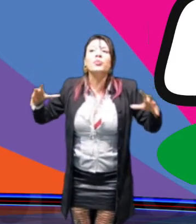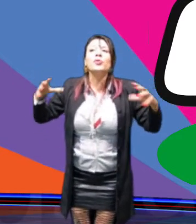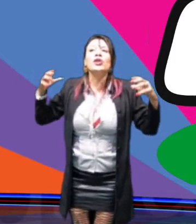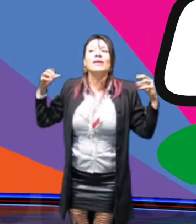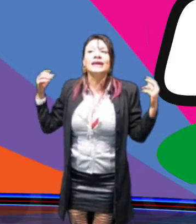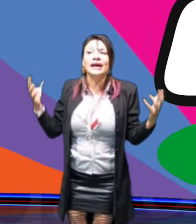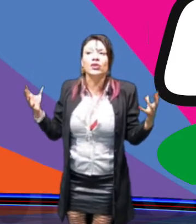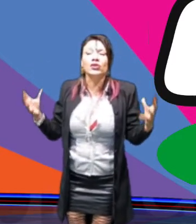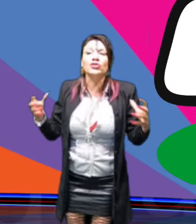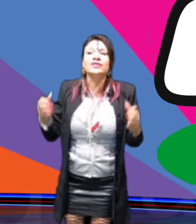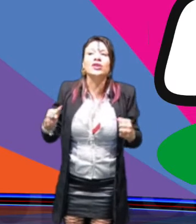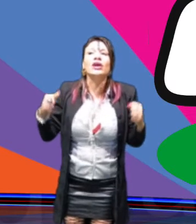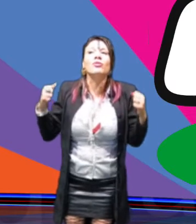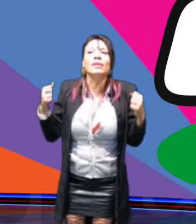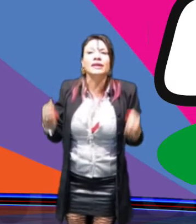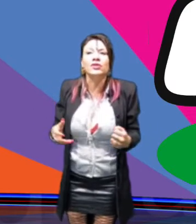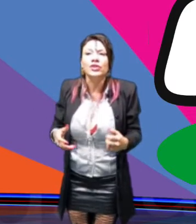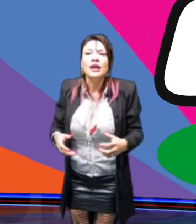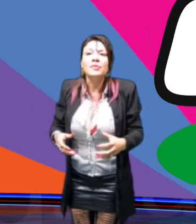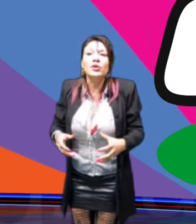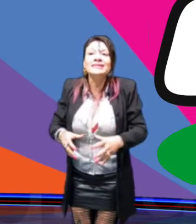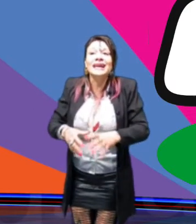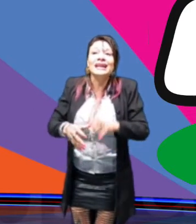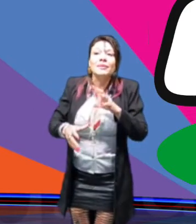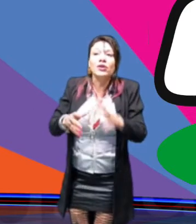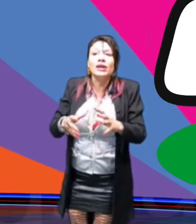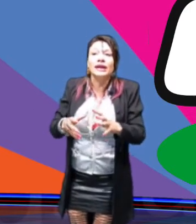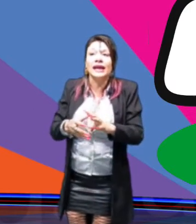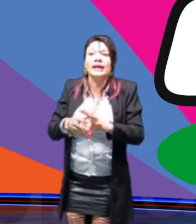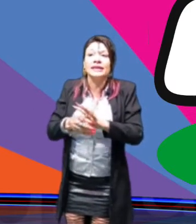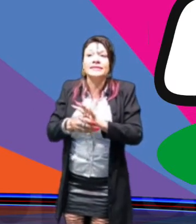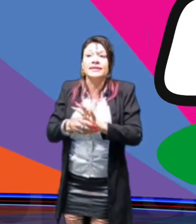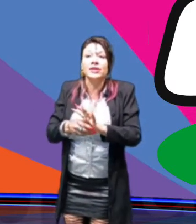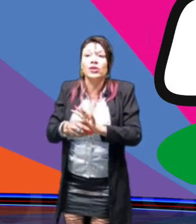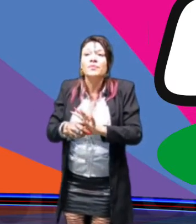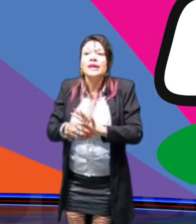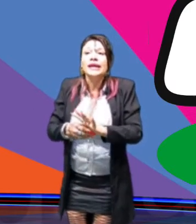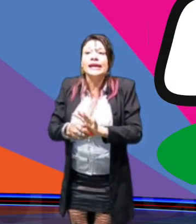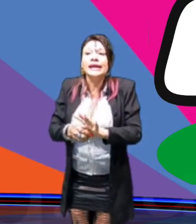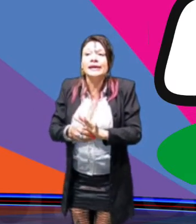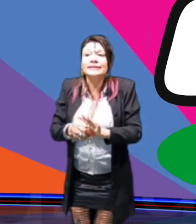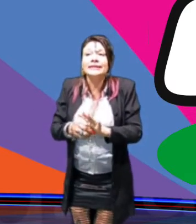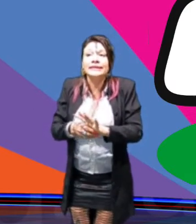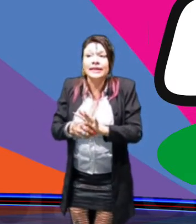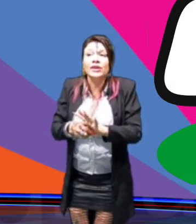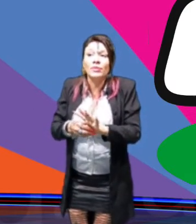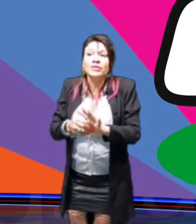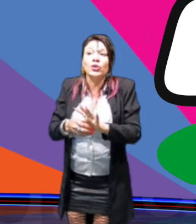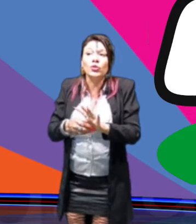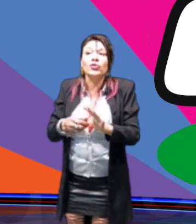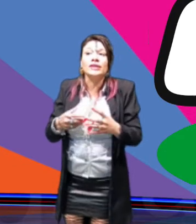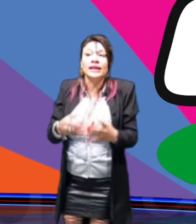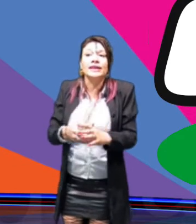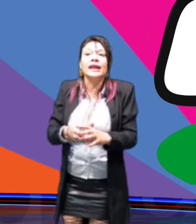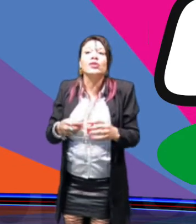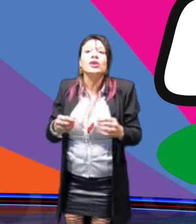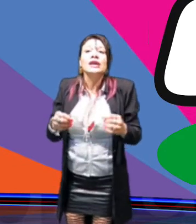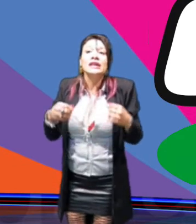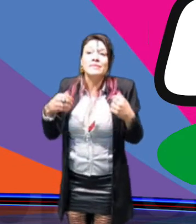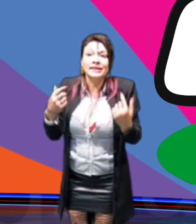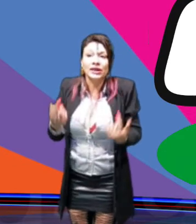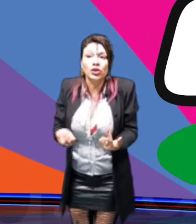pudieron manejarlo, no se sintieron acompañados. Pero gracias a las mejoras que hay en este sentido, la Secretaría del Comercio, incluso, que está liderando,